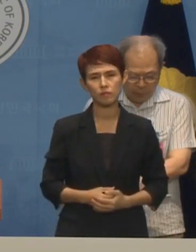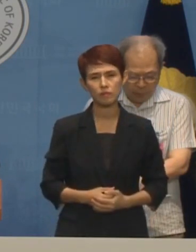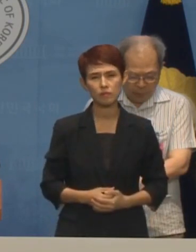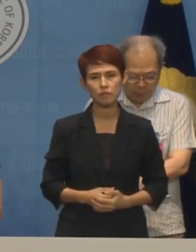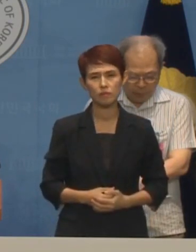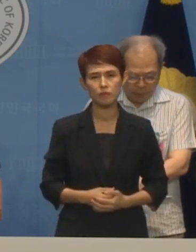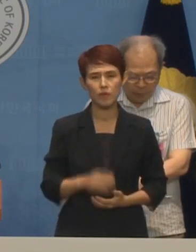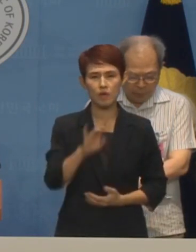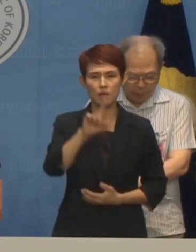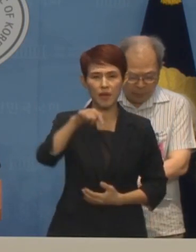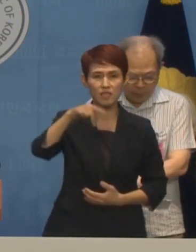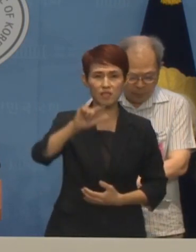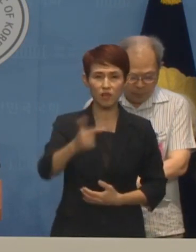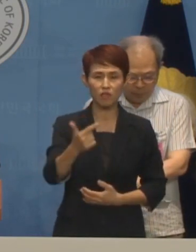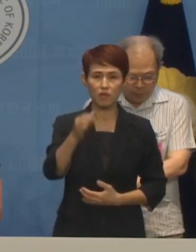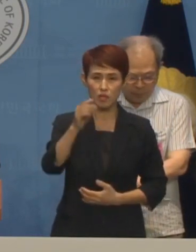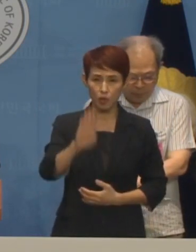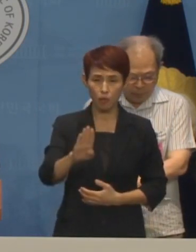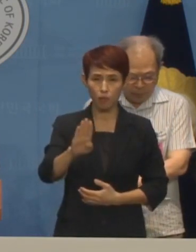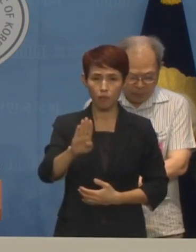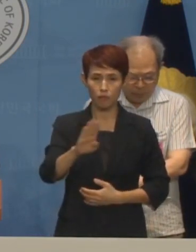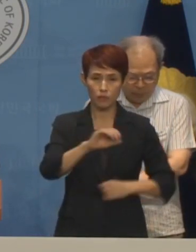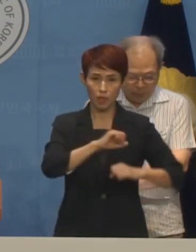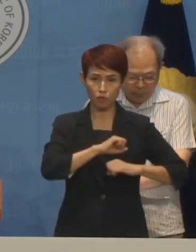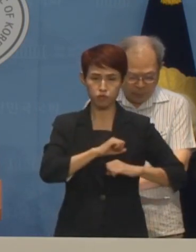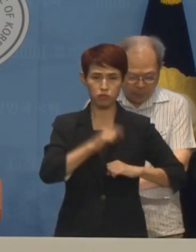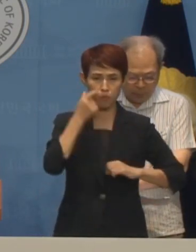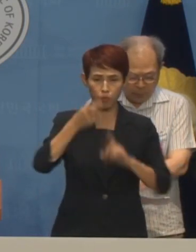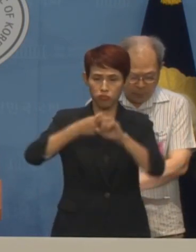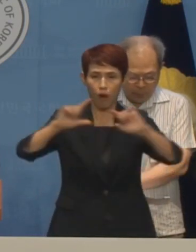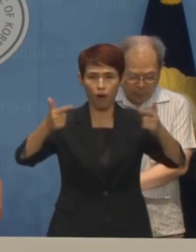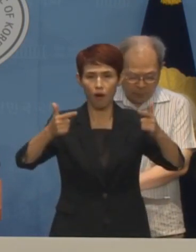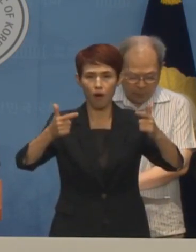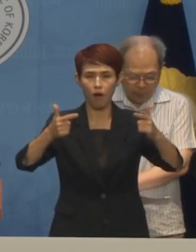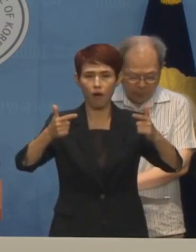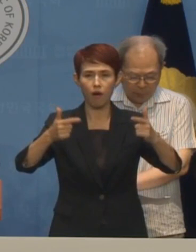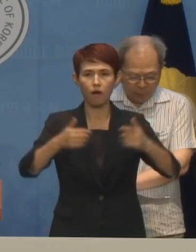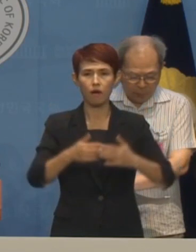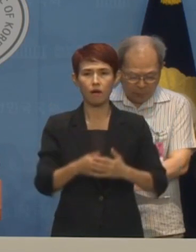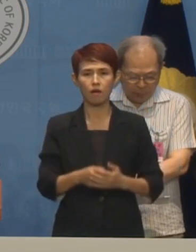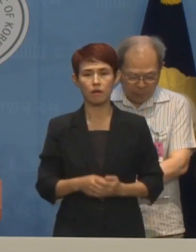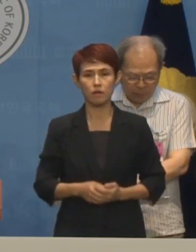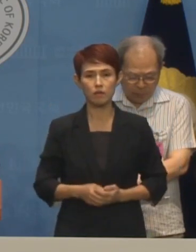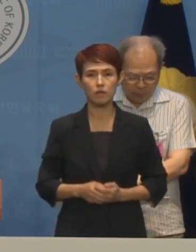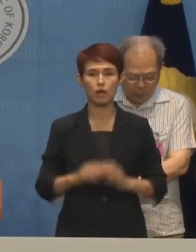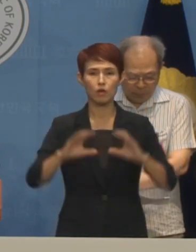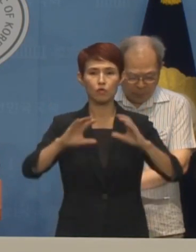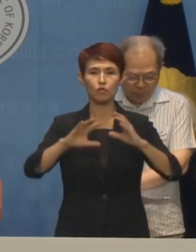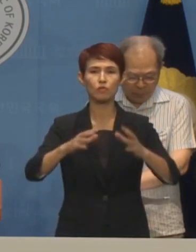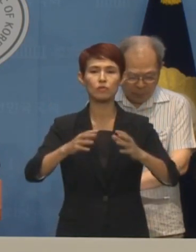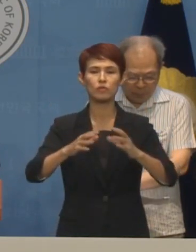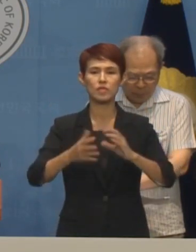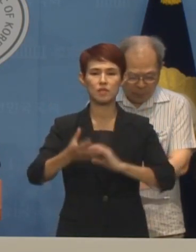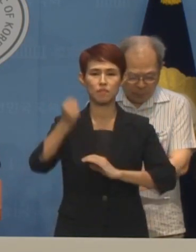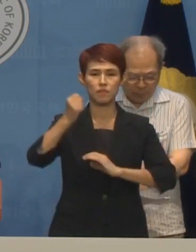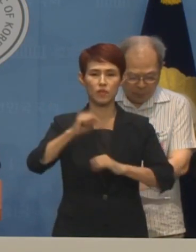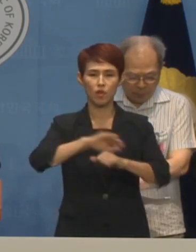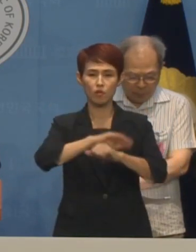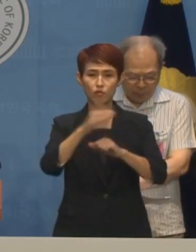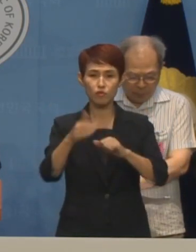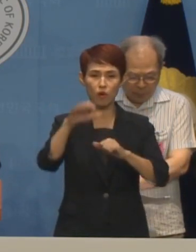백선엽 장군이 친일파라는 사료도 없는데 친일파로 매도되었다며 국립현충원에 안장하게 해달라는